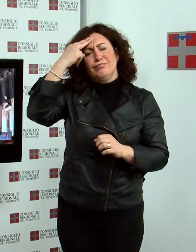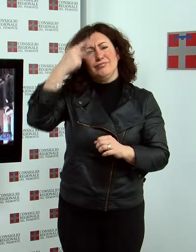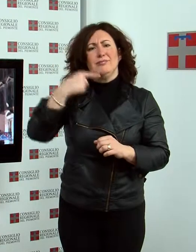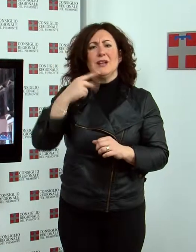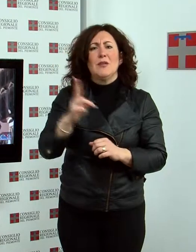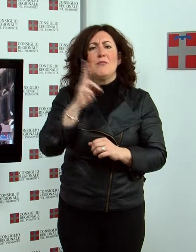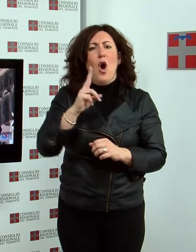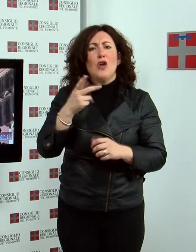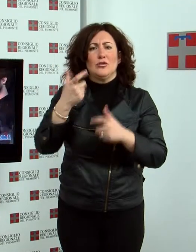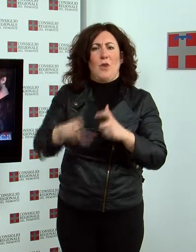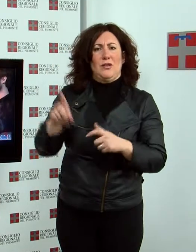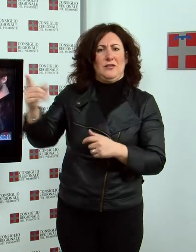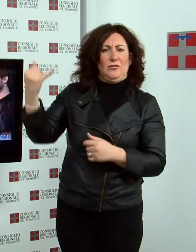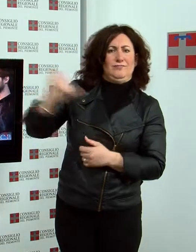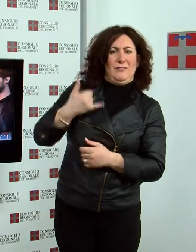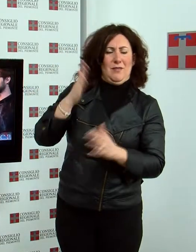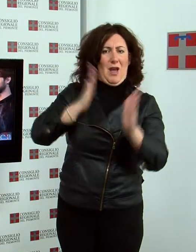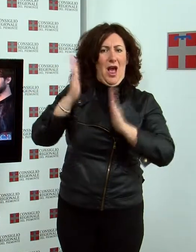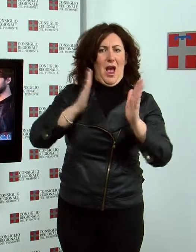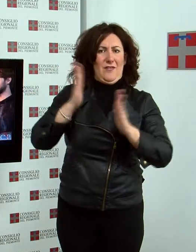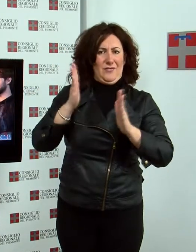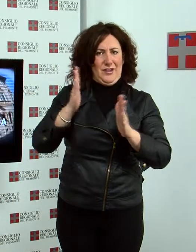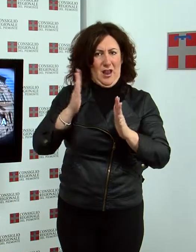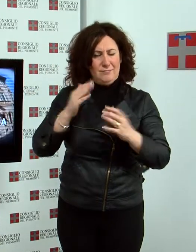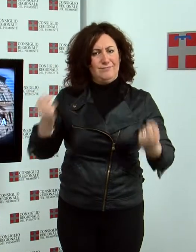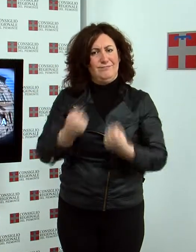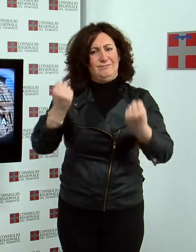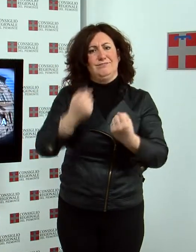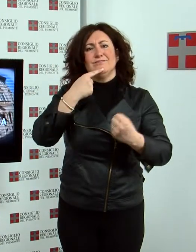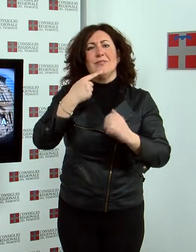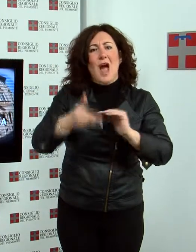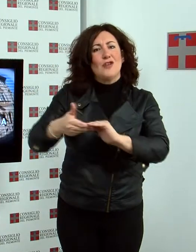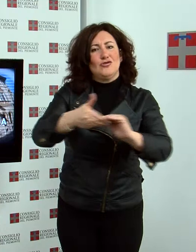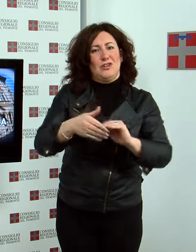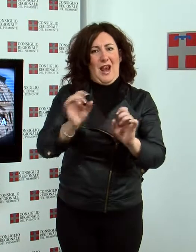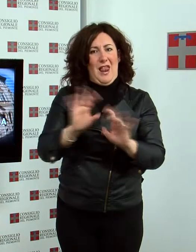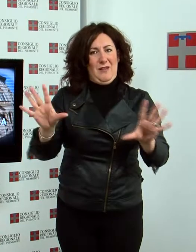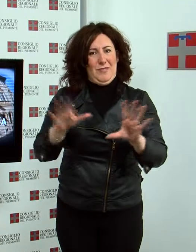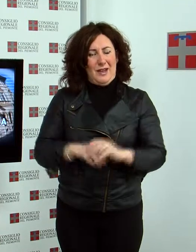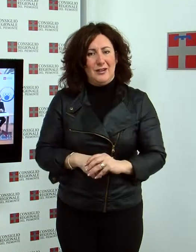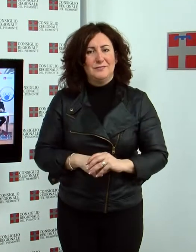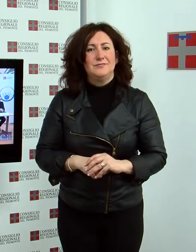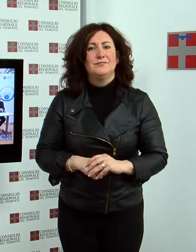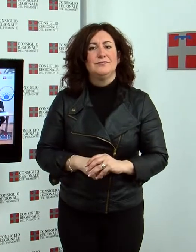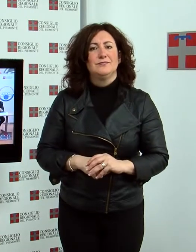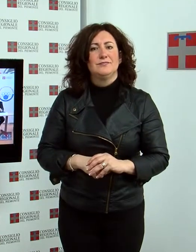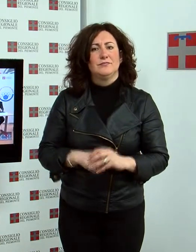promossa dall'Associazione Libera e Avviso Pubblico Firenze. Per la raccolta differenziata nelle aule EDISU. È stato presentato nella